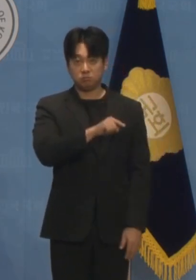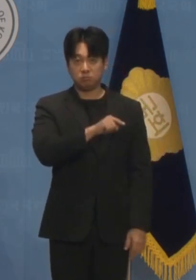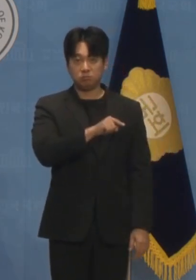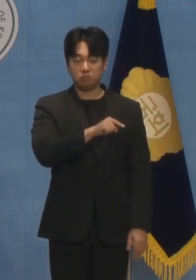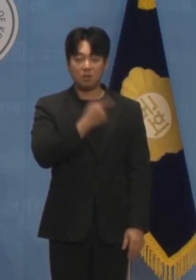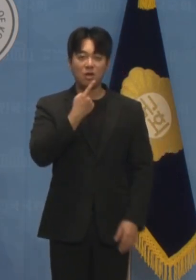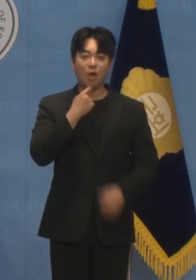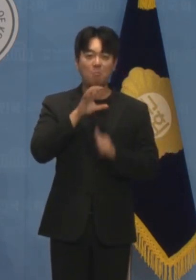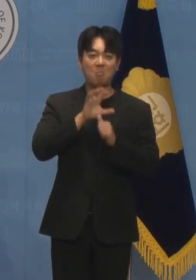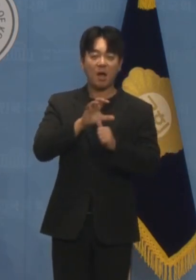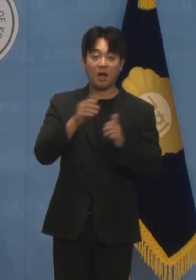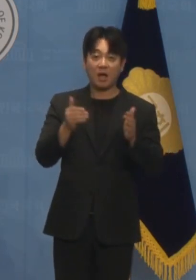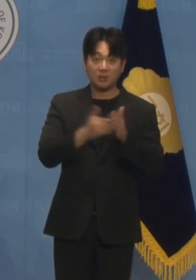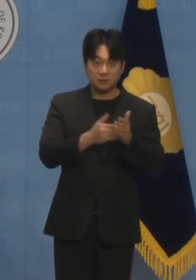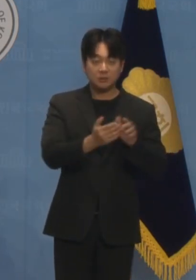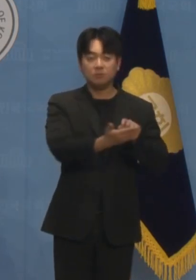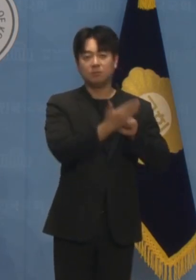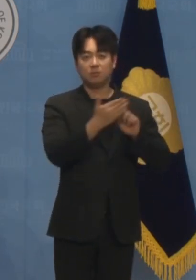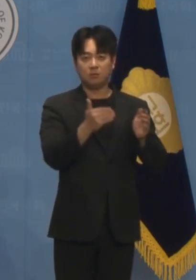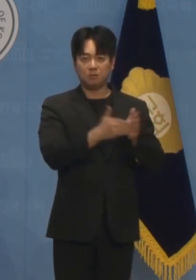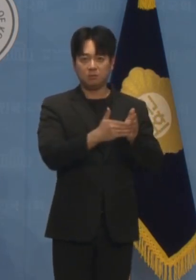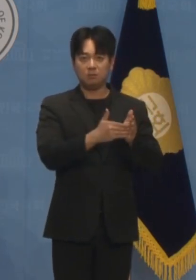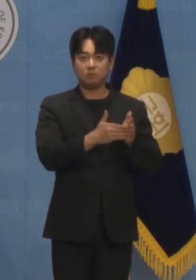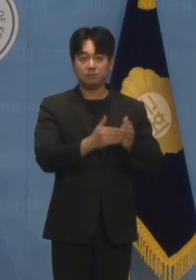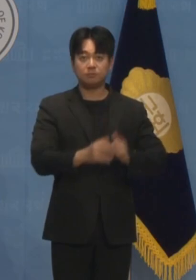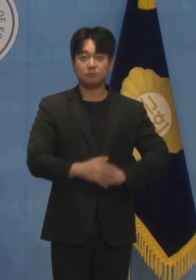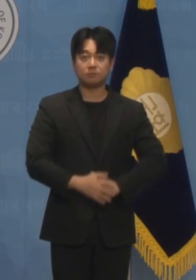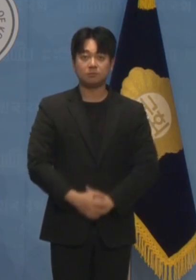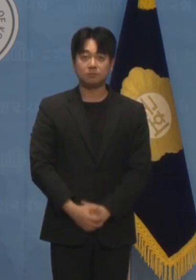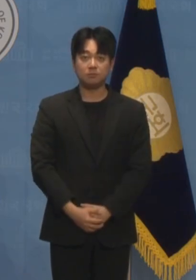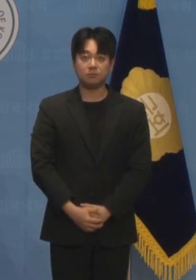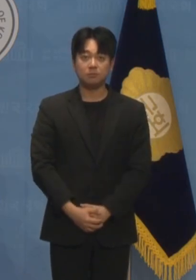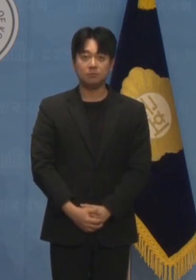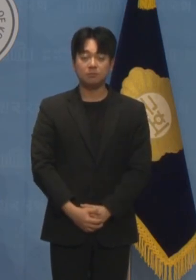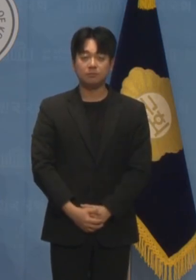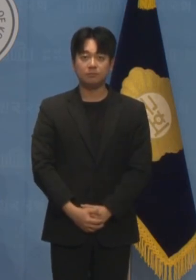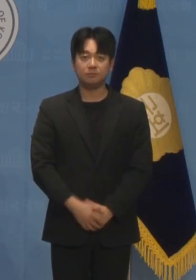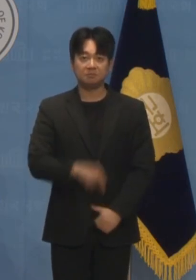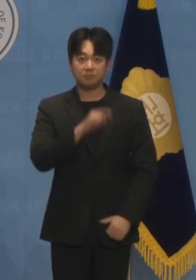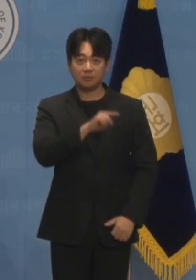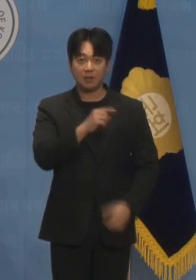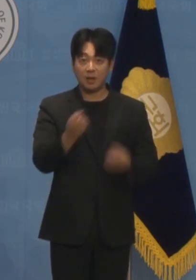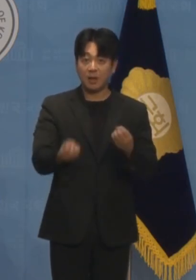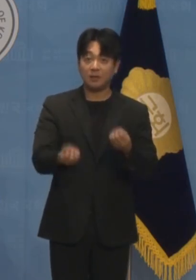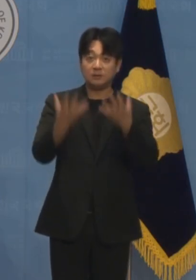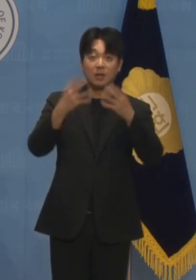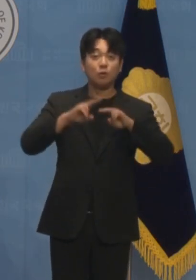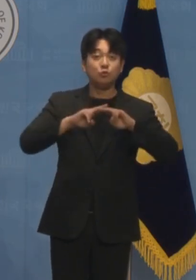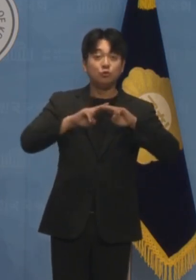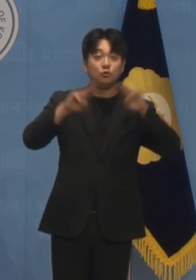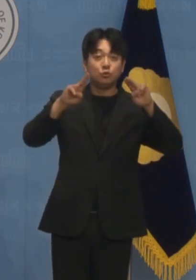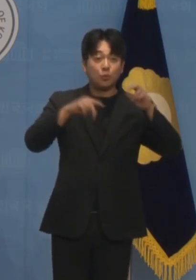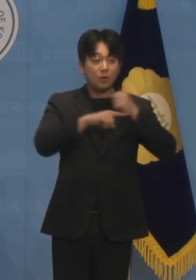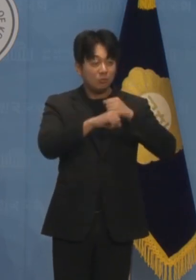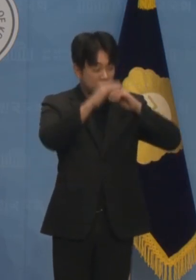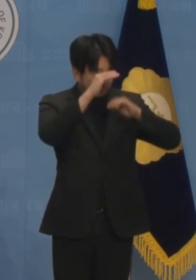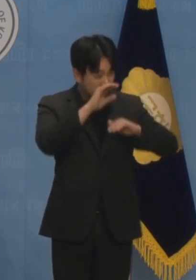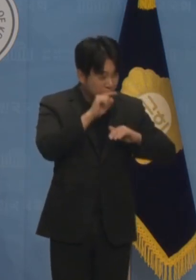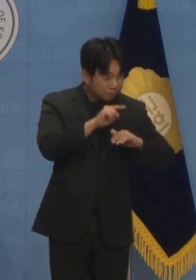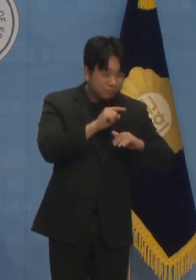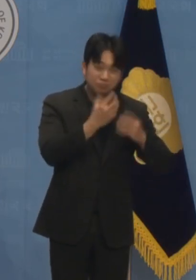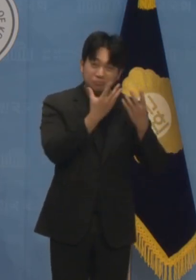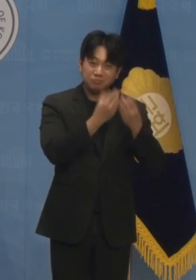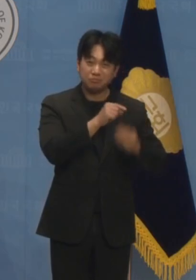것이 확인되었습니다. 이러한 정황을 보면 이 회장의 해단식 취소 이유는 전혀 설득력이 없고 문체부